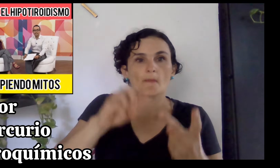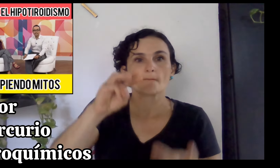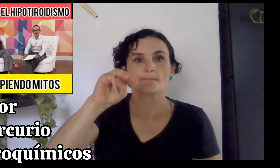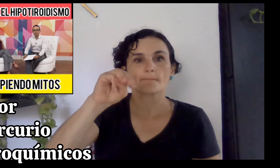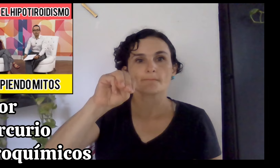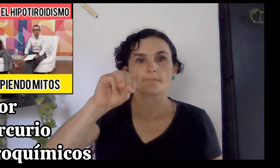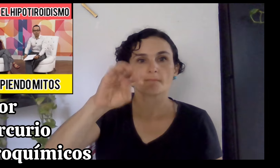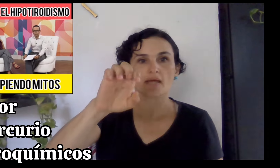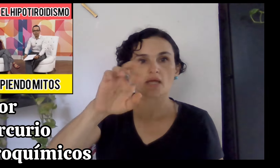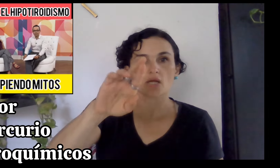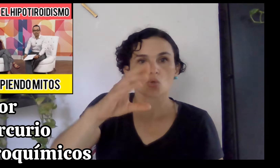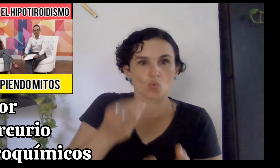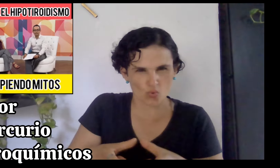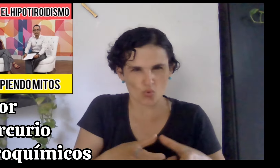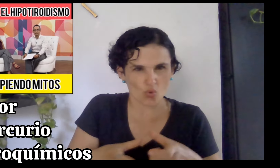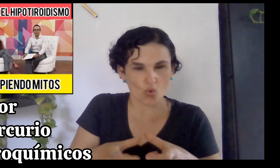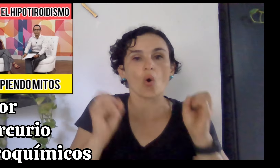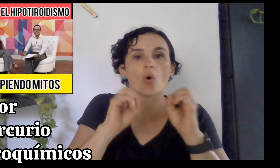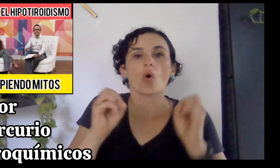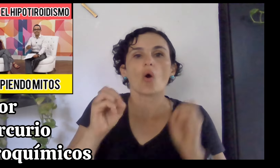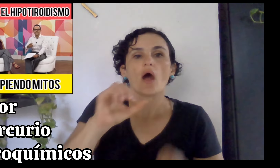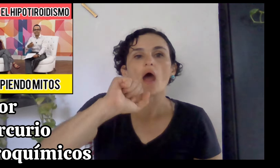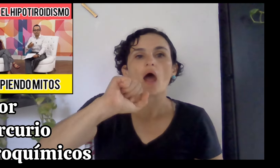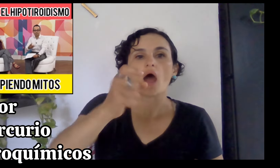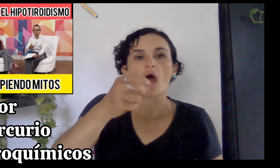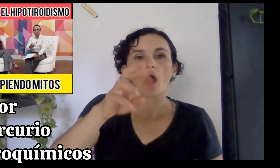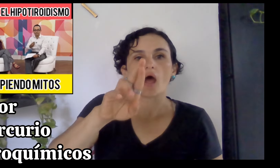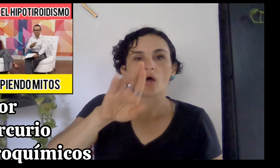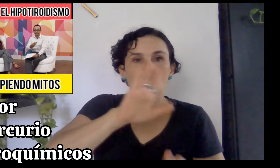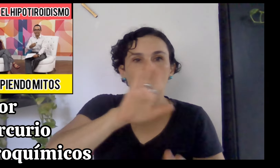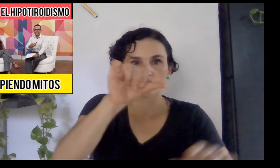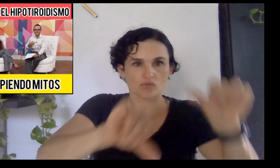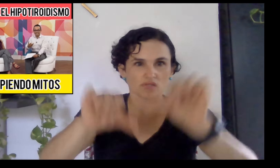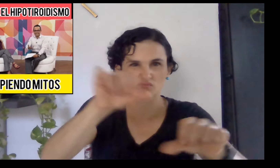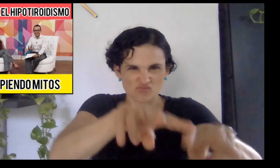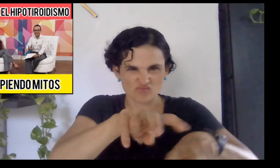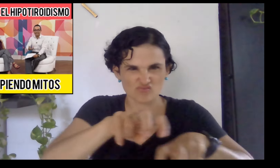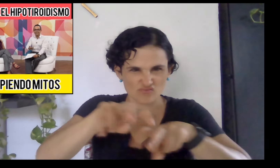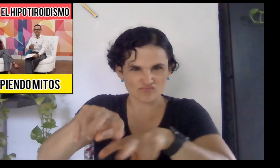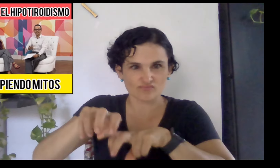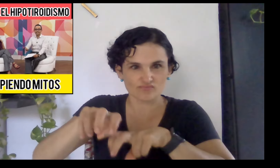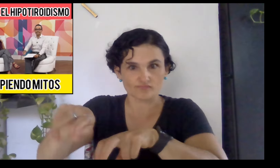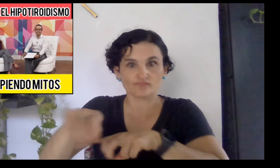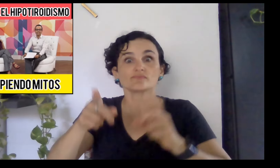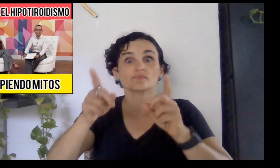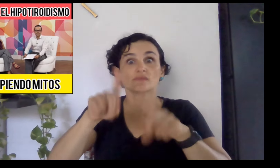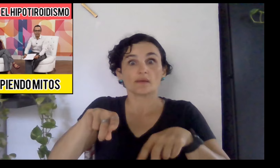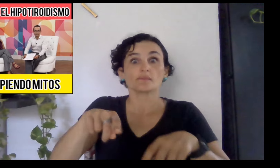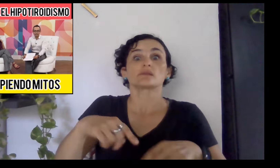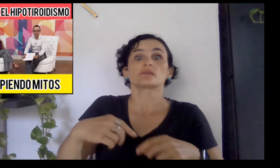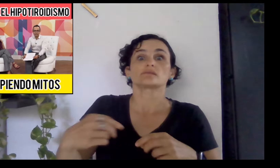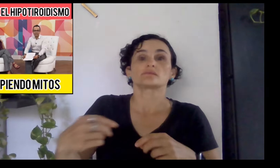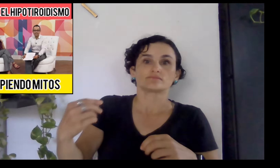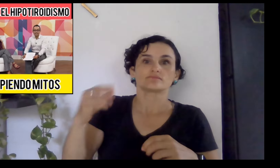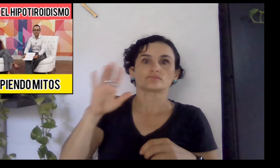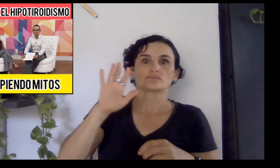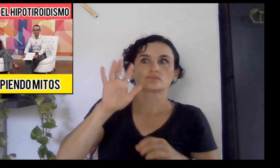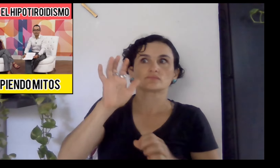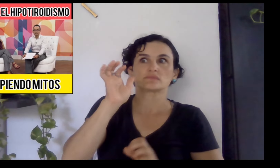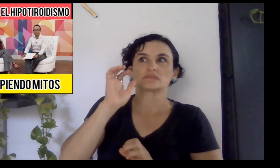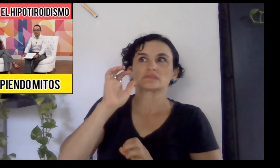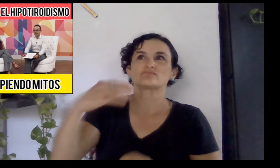otra causa muy común de la enfermedad de la tiroides, que es la reacción inmunitaria exagerada que ataca la glándula tiroidea,